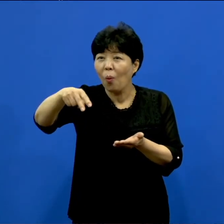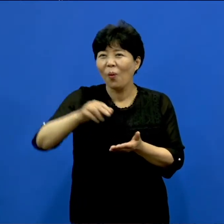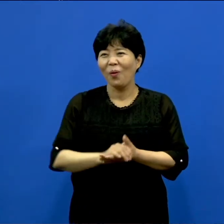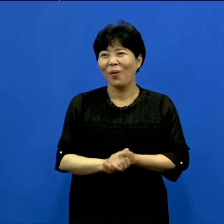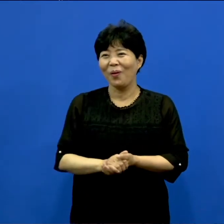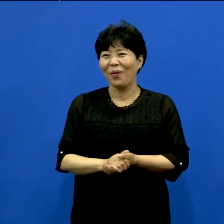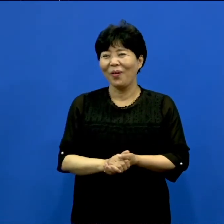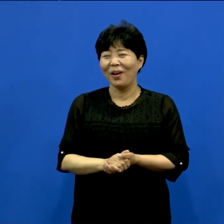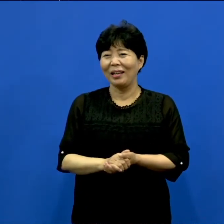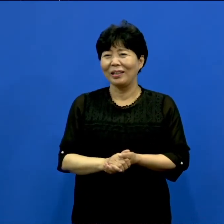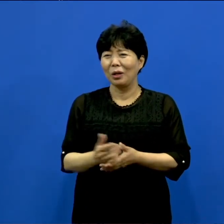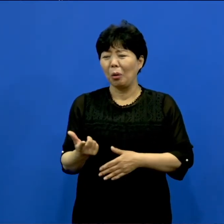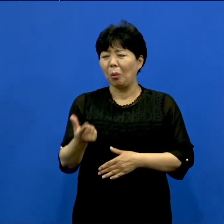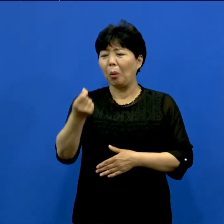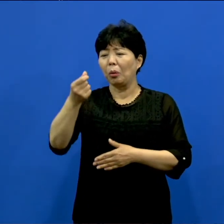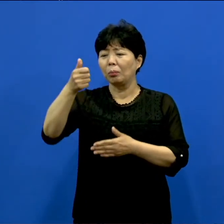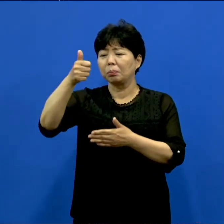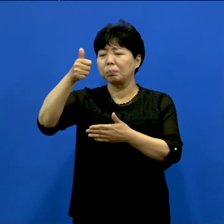금방 빠졌지만.